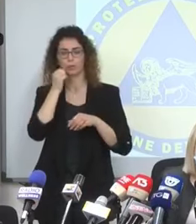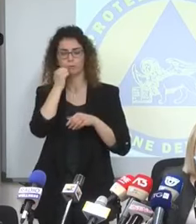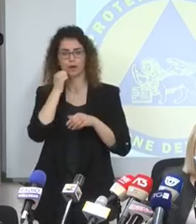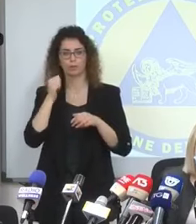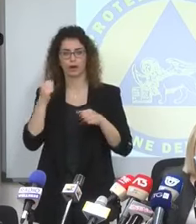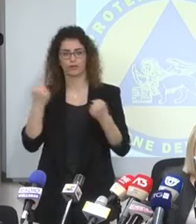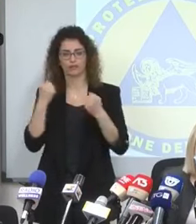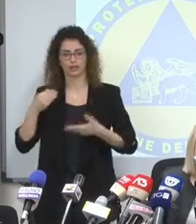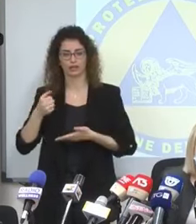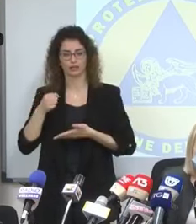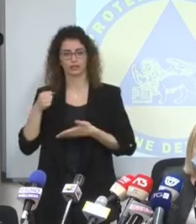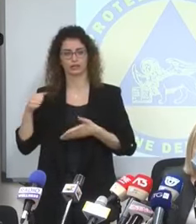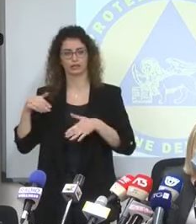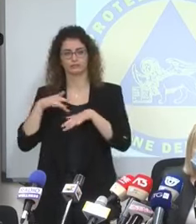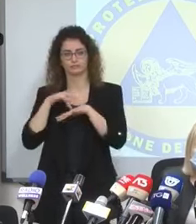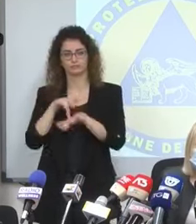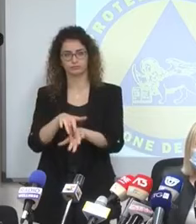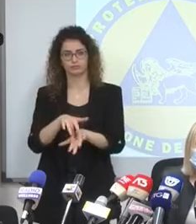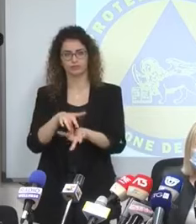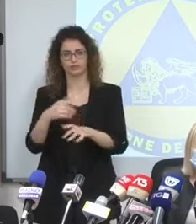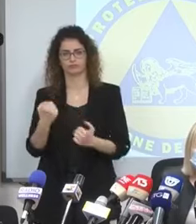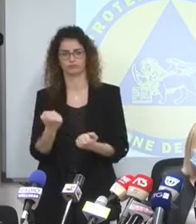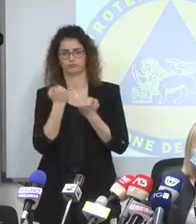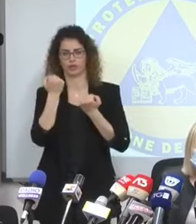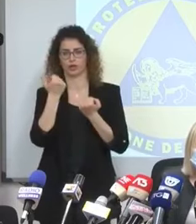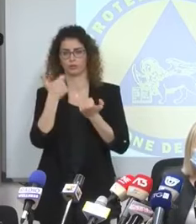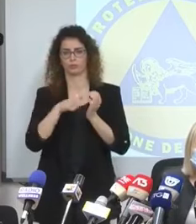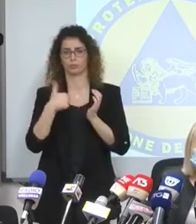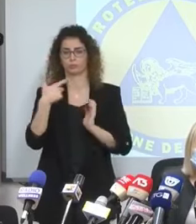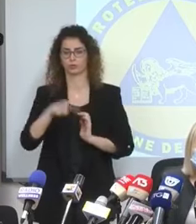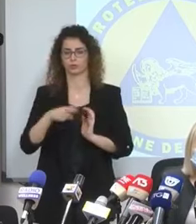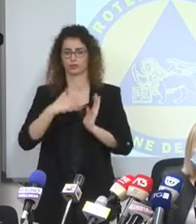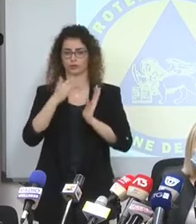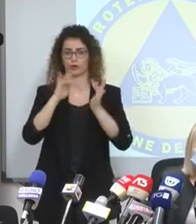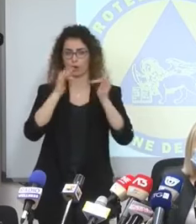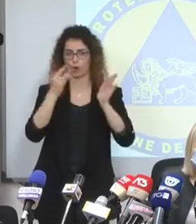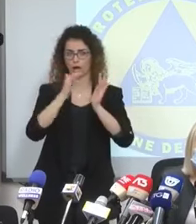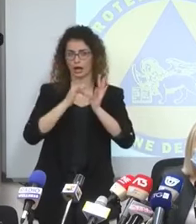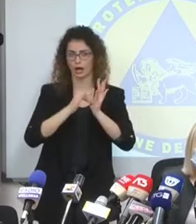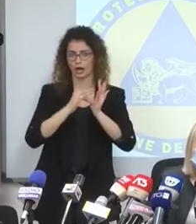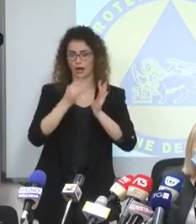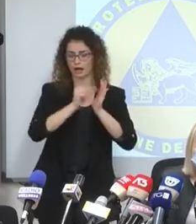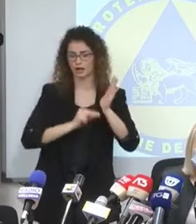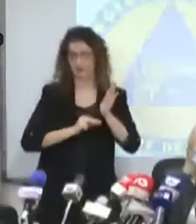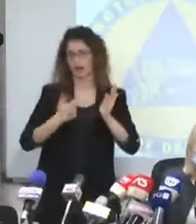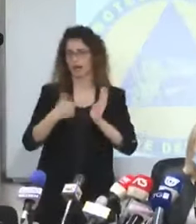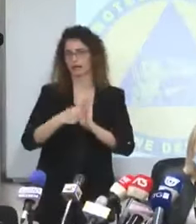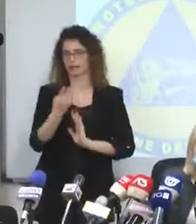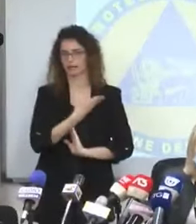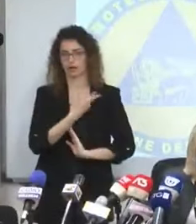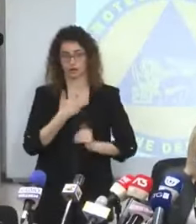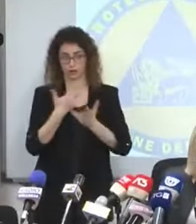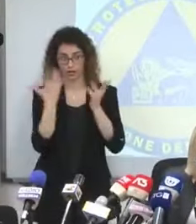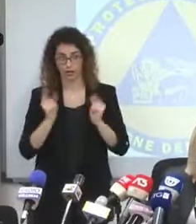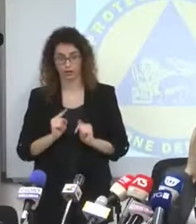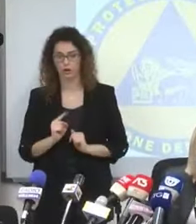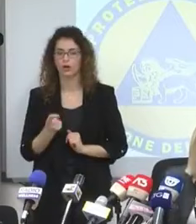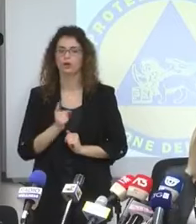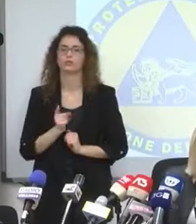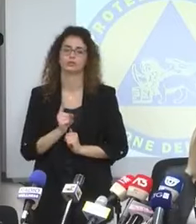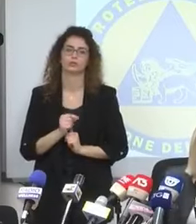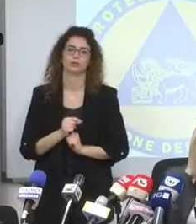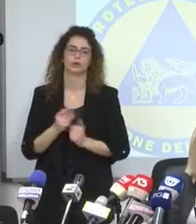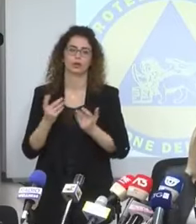non aveva prenotato online e non con la lettera. È stato chiarito quel passaggio? No, sì, so che è